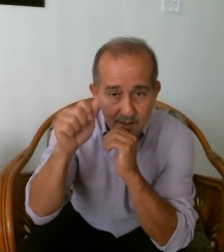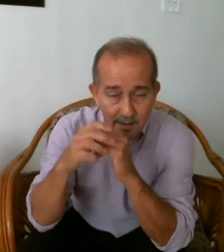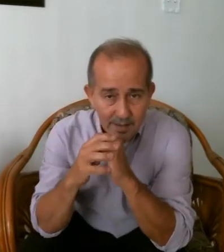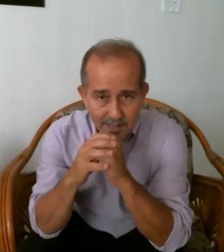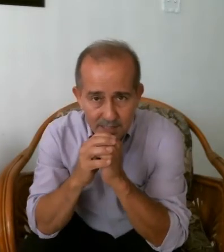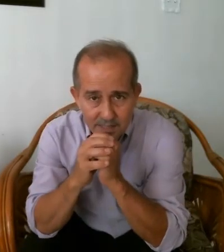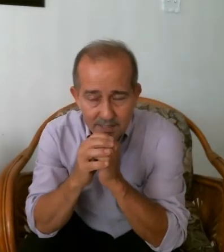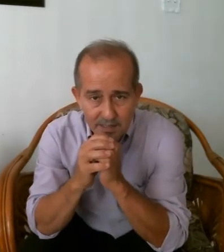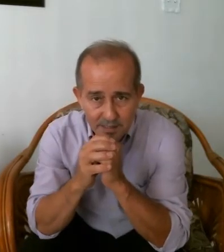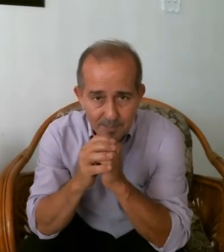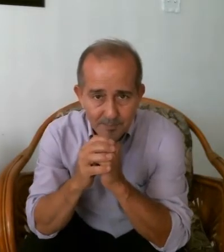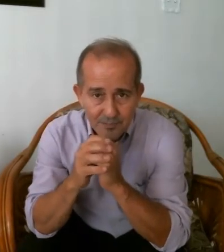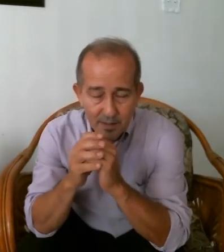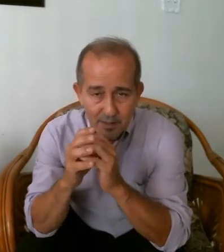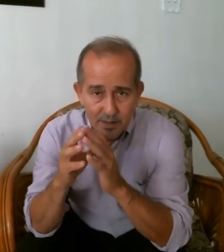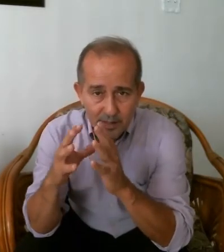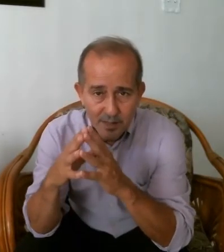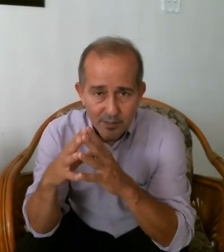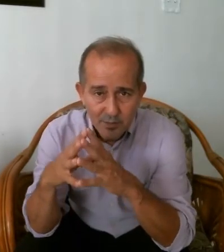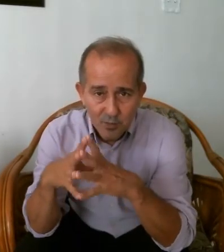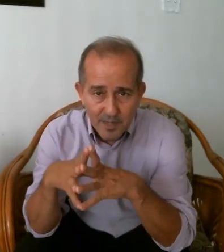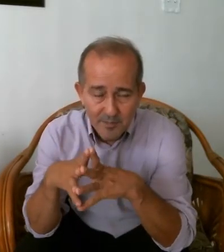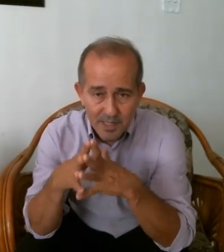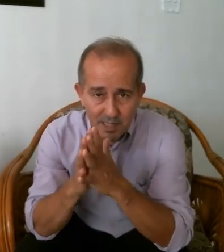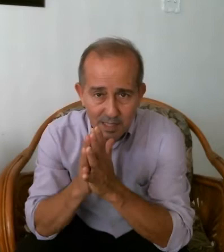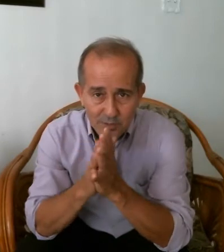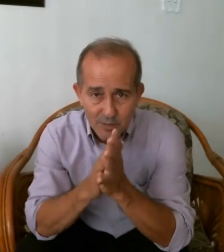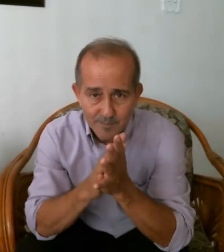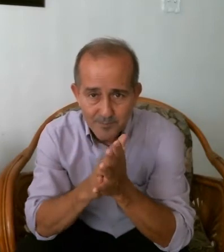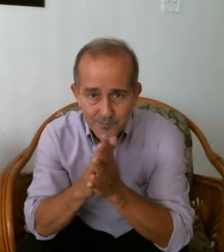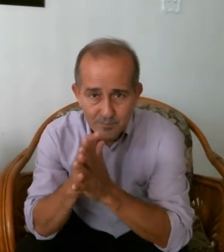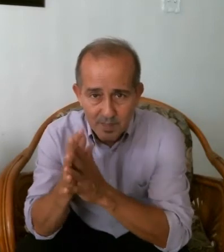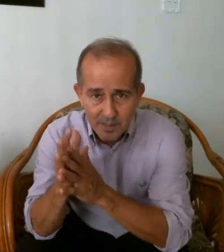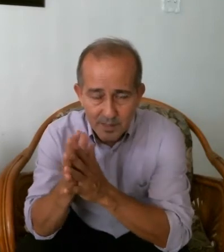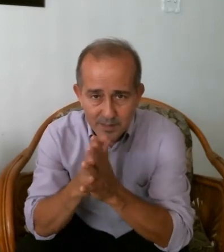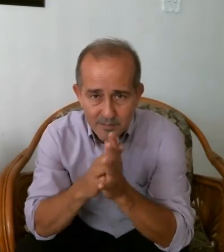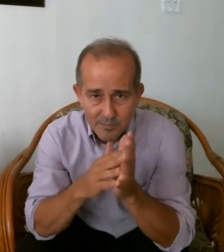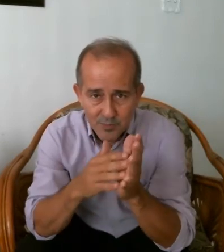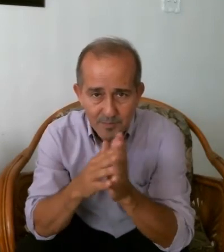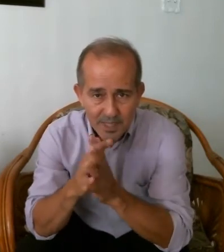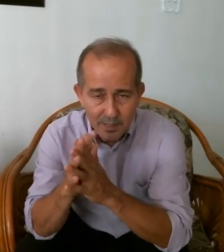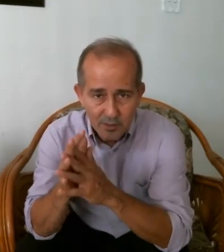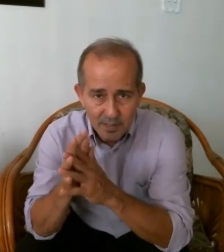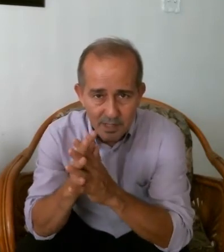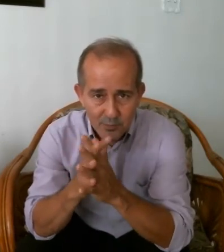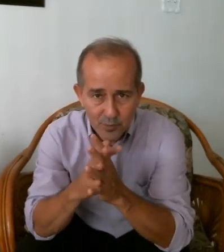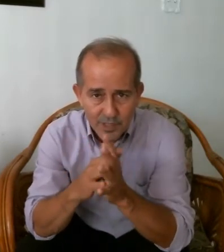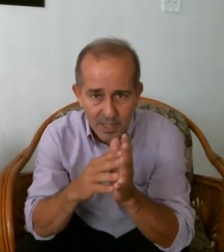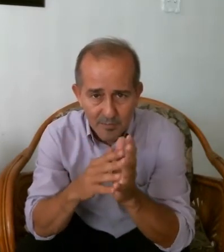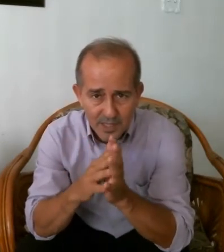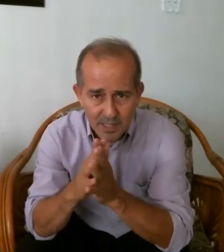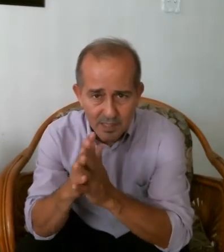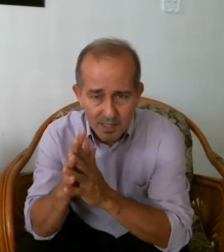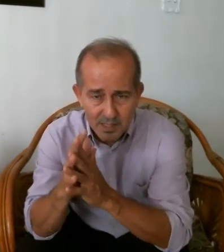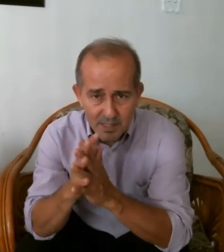La Cenicienta, yo estuve investigando unos videos que unos intérpretes de Disney